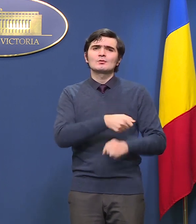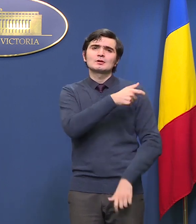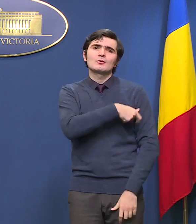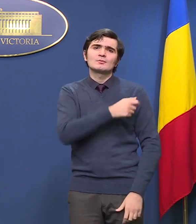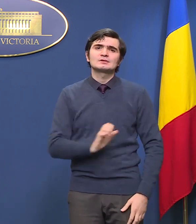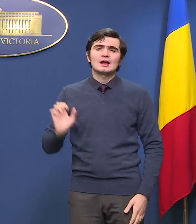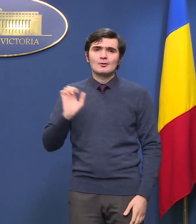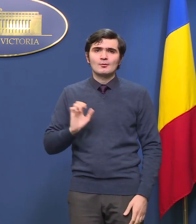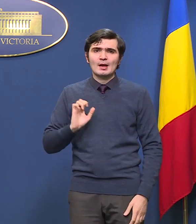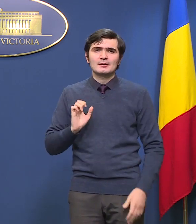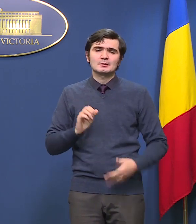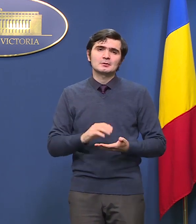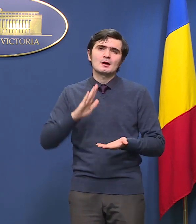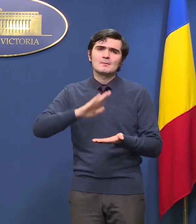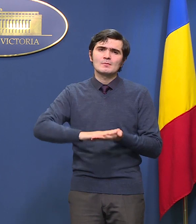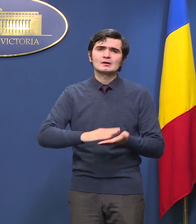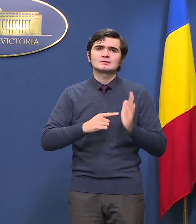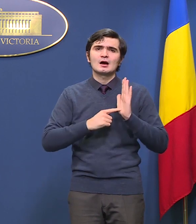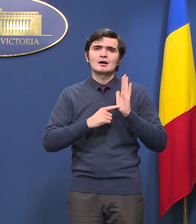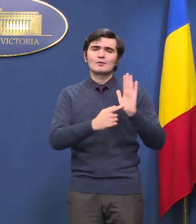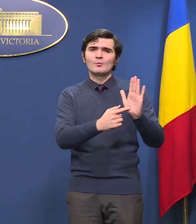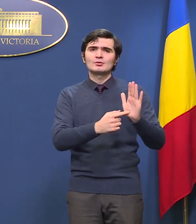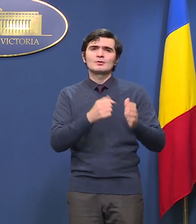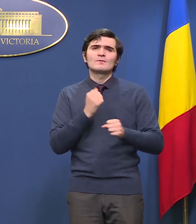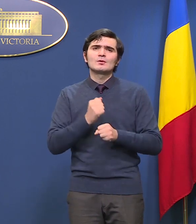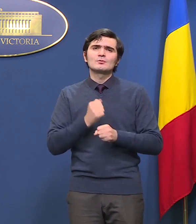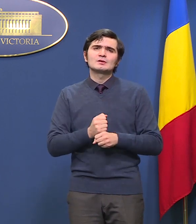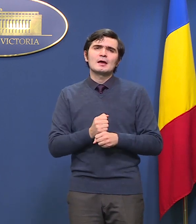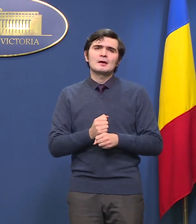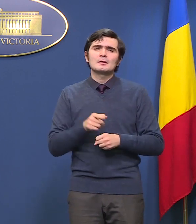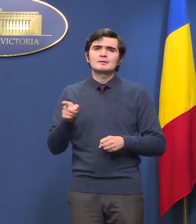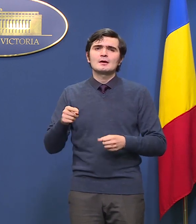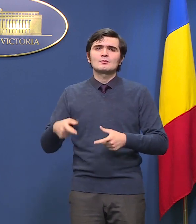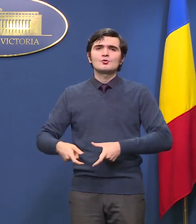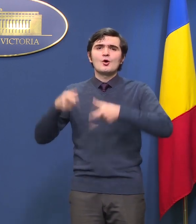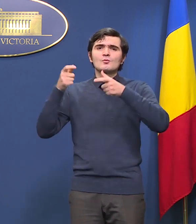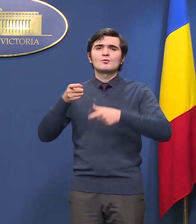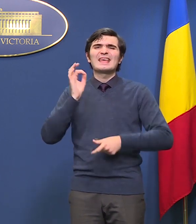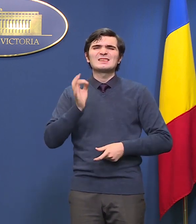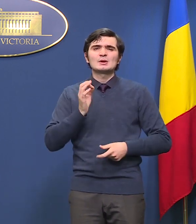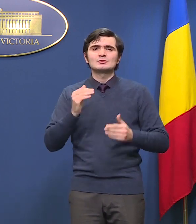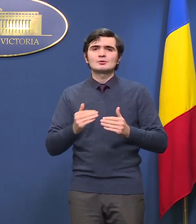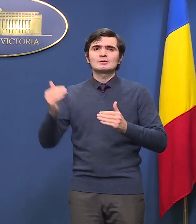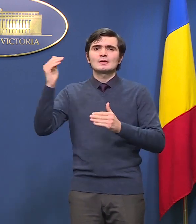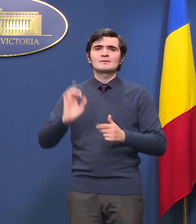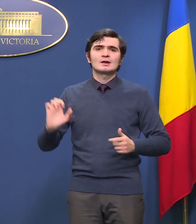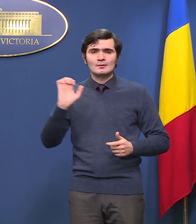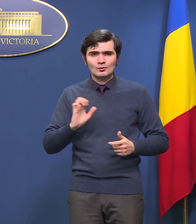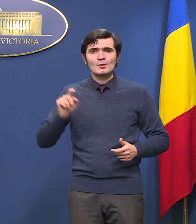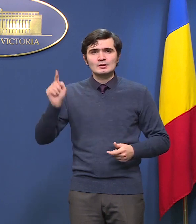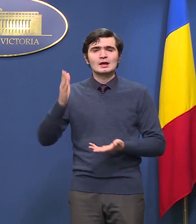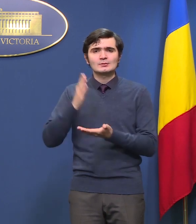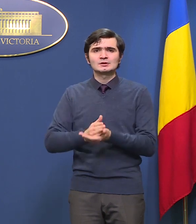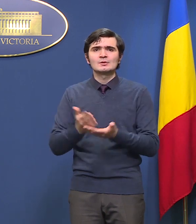Europeană în baza recomandărilor care sunt formulate de corpul experților de la nivel european care au stabilit care